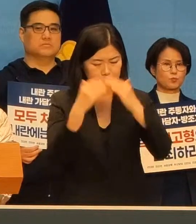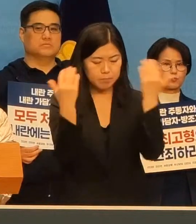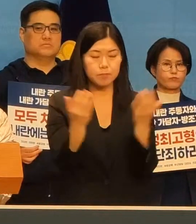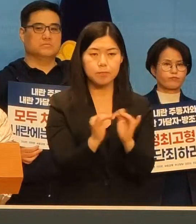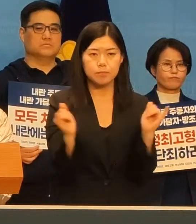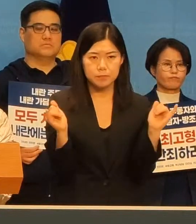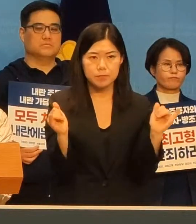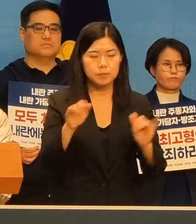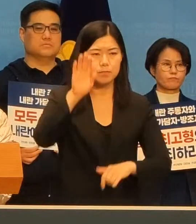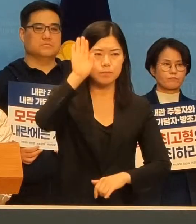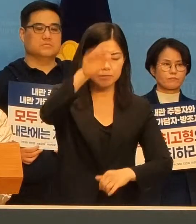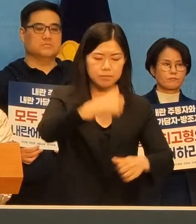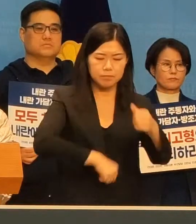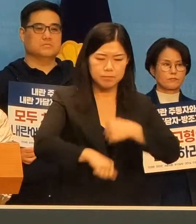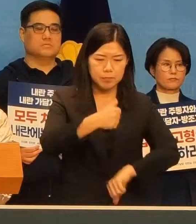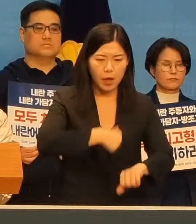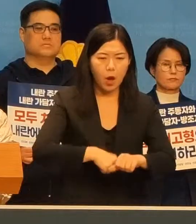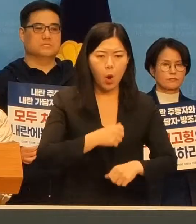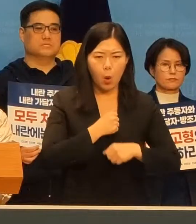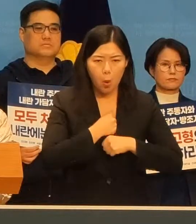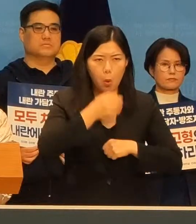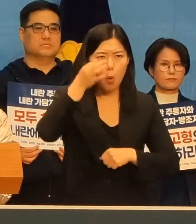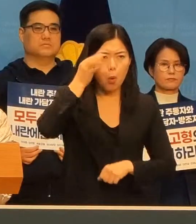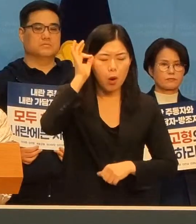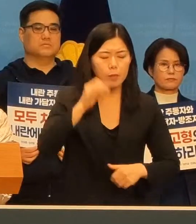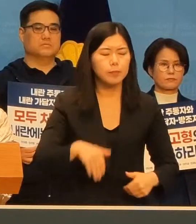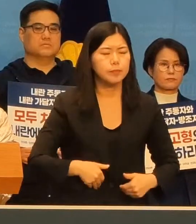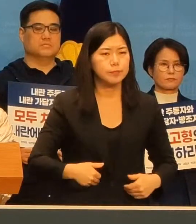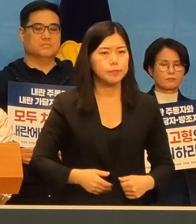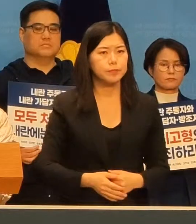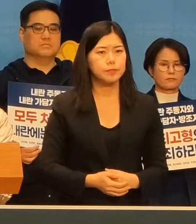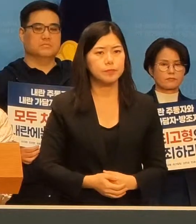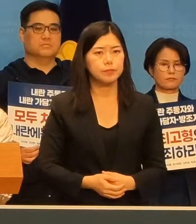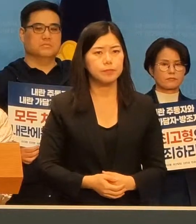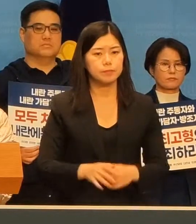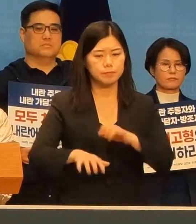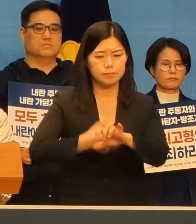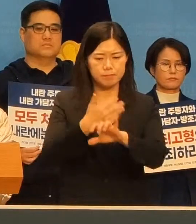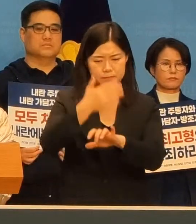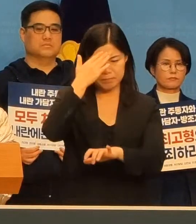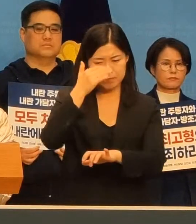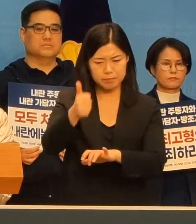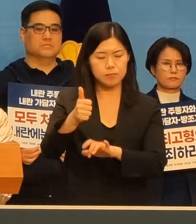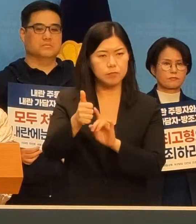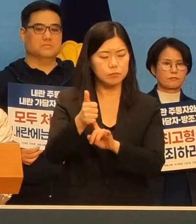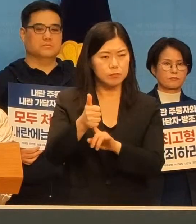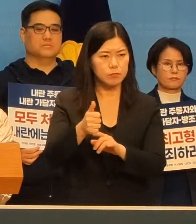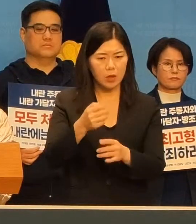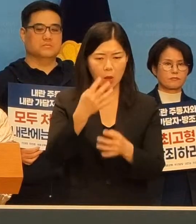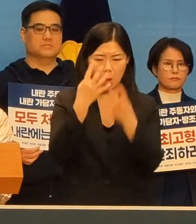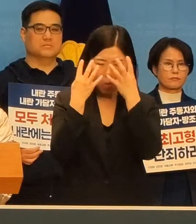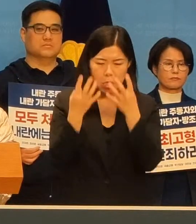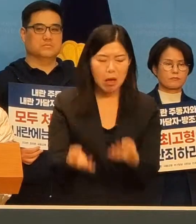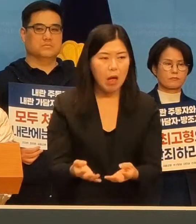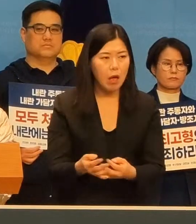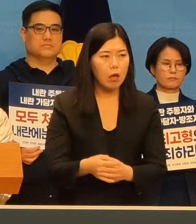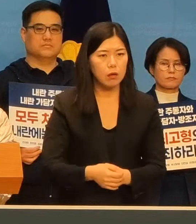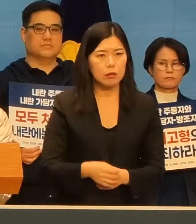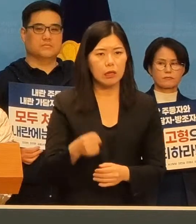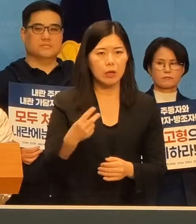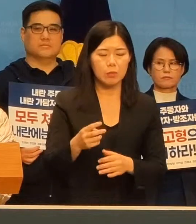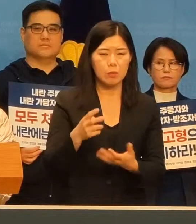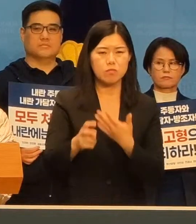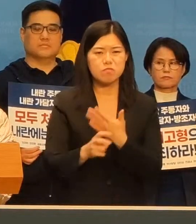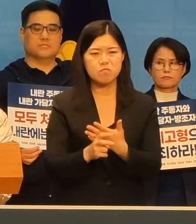국민과 미래 세대의 경각심을 일깨우십시오. 내란 범죄자가 사면으로 풀려나